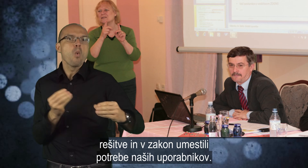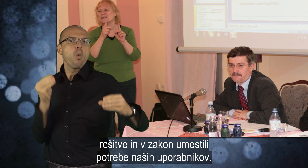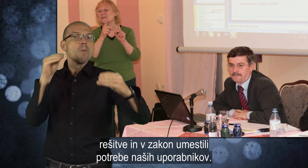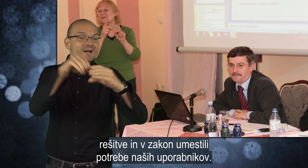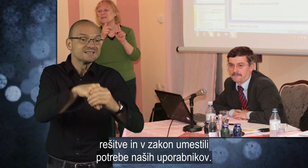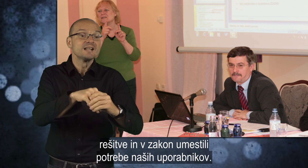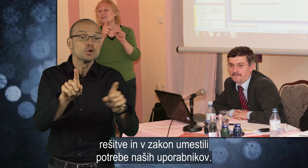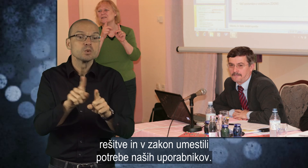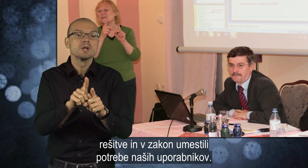uporabnikov.